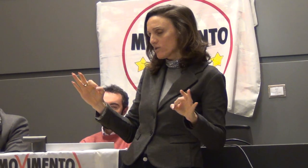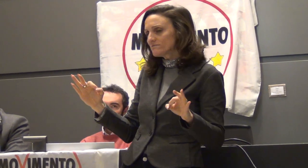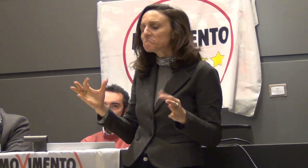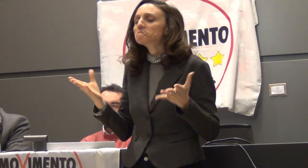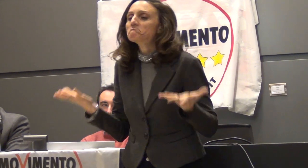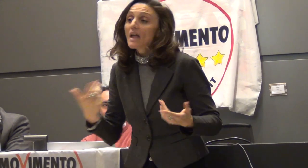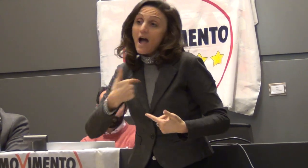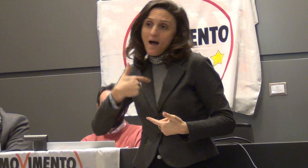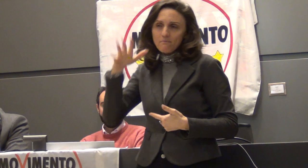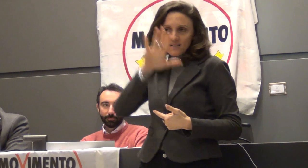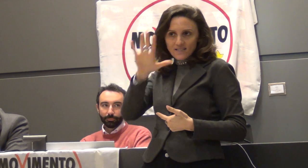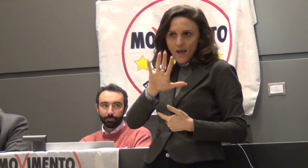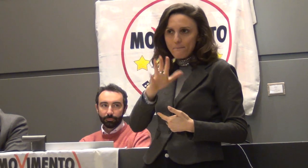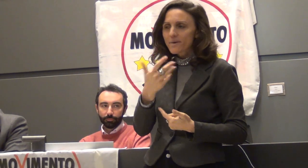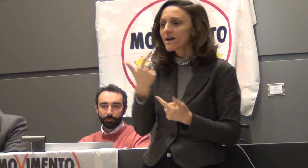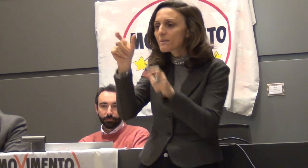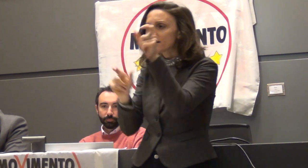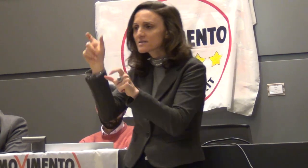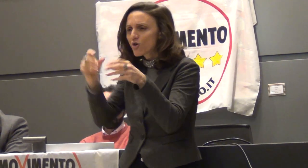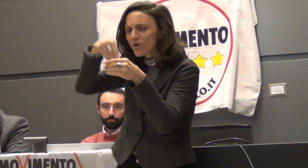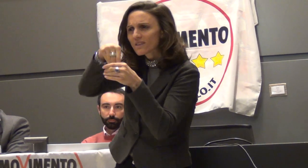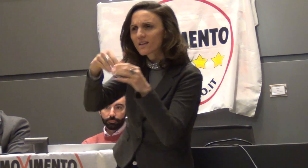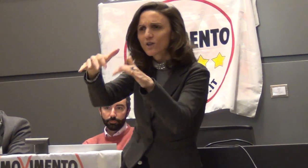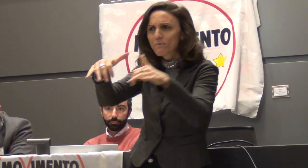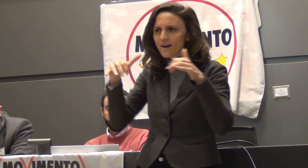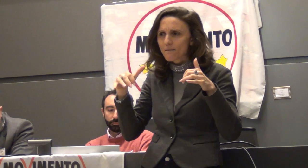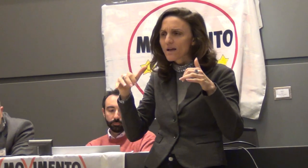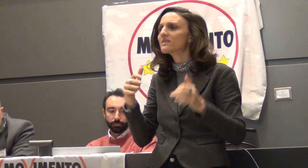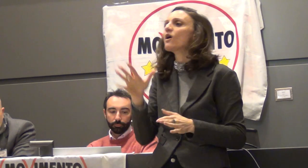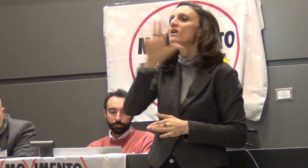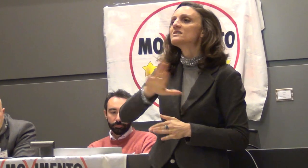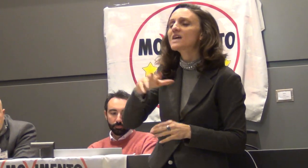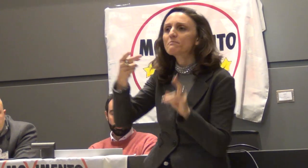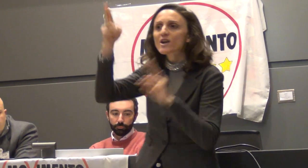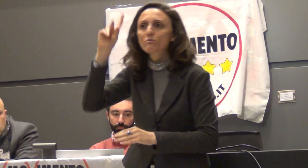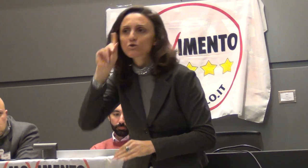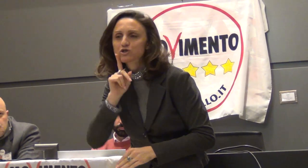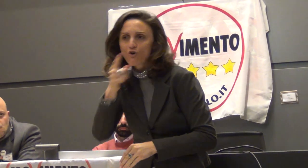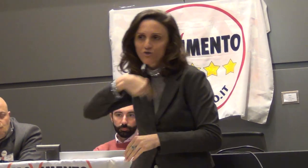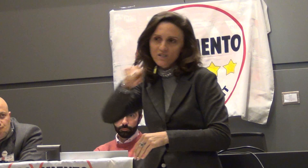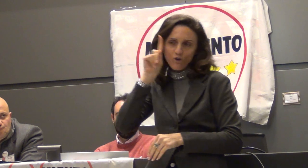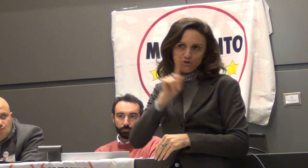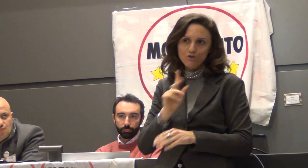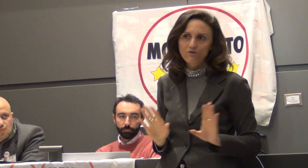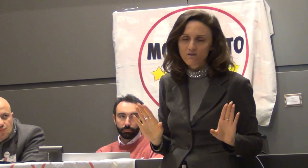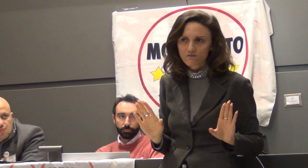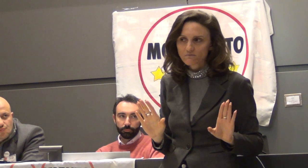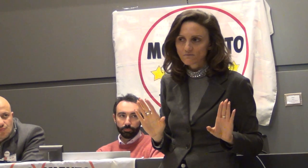ascoltato il pensiero di persone sorde. Mi sembra che le persone che sono all'interno del Parlamento sono più